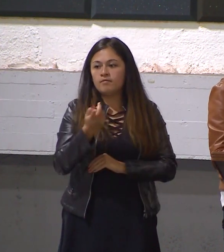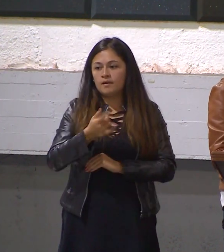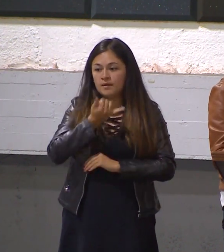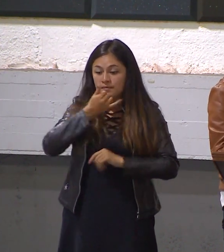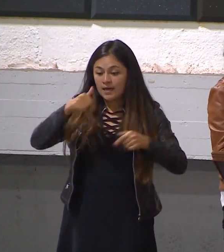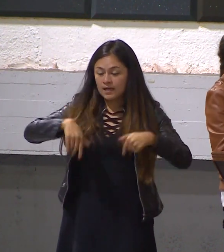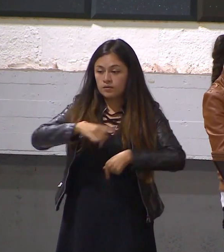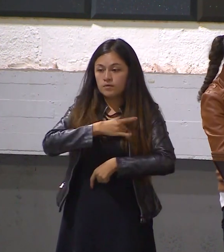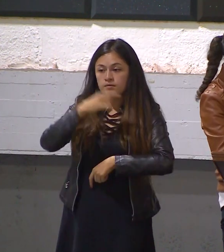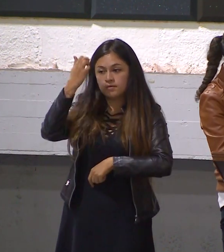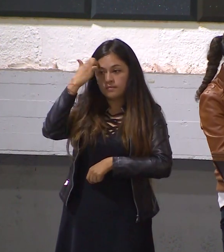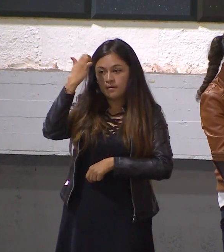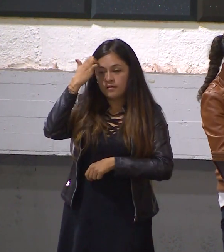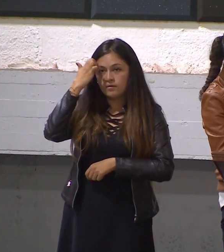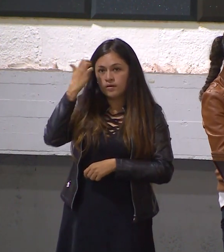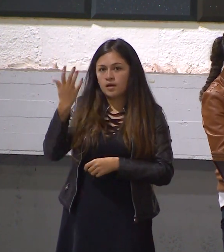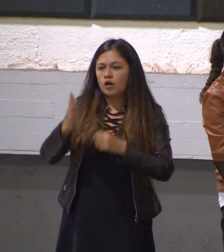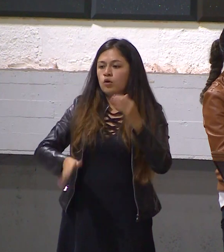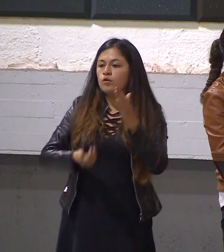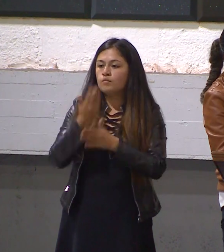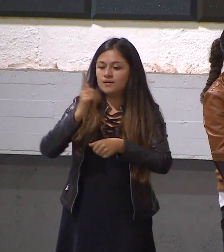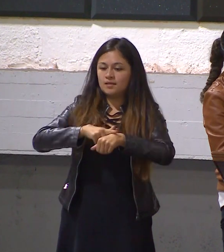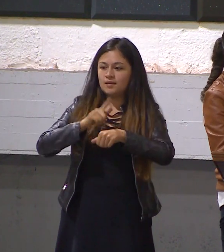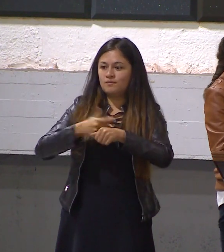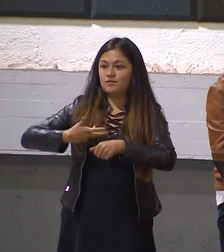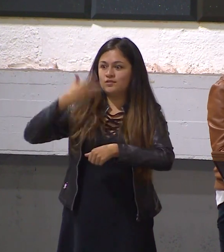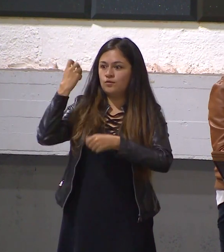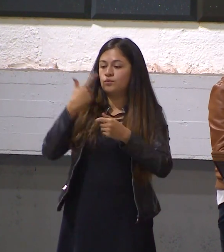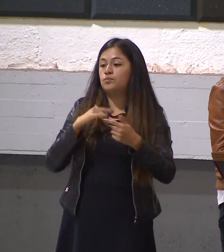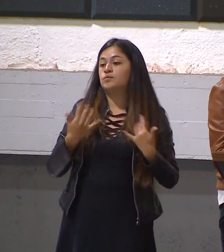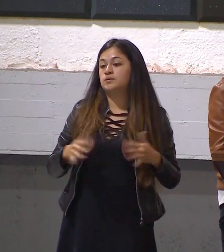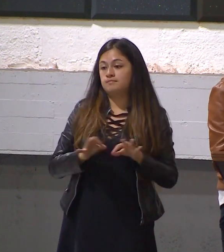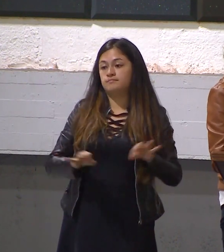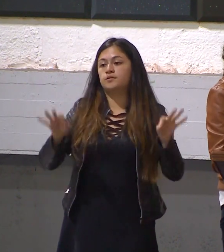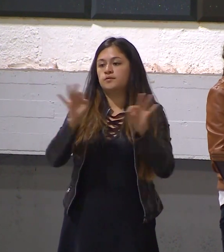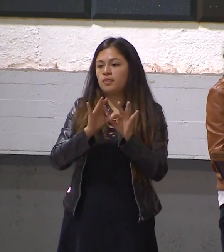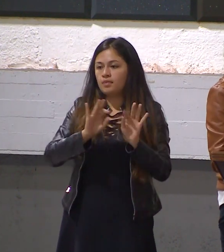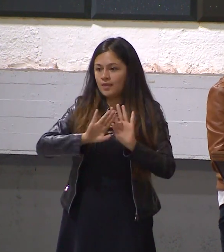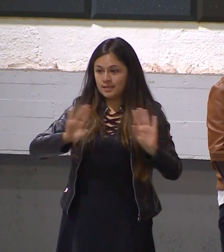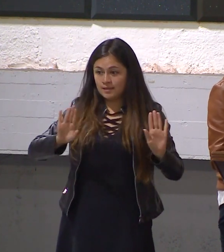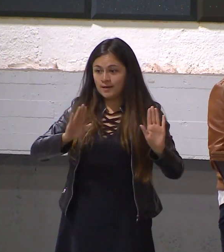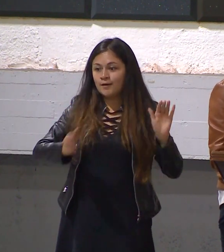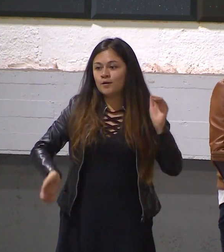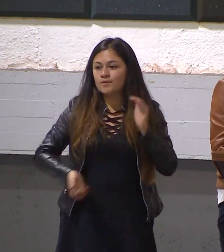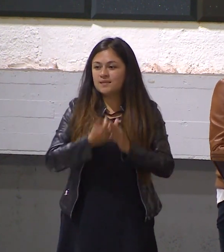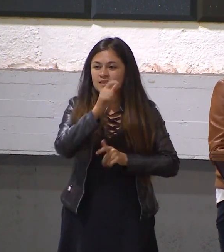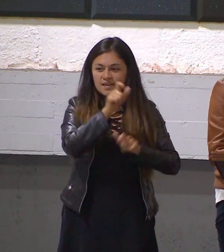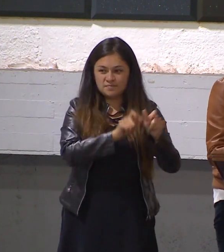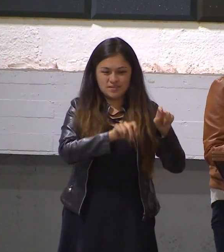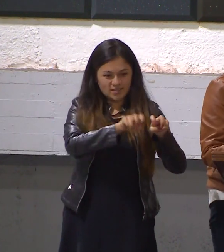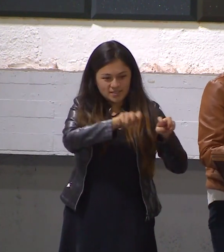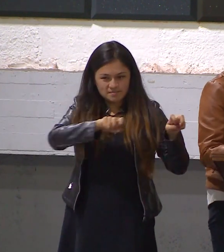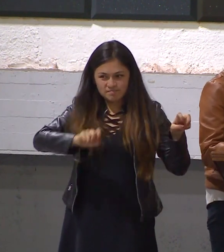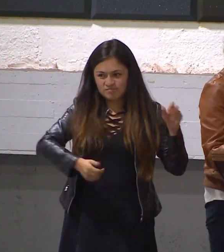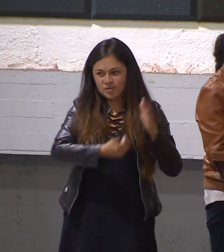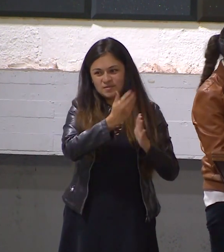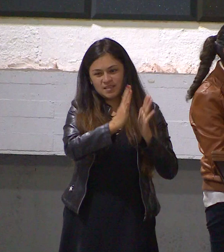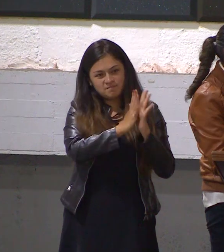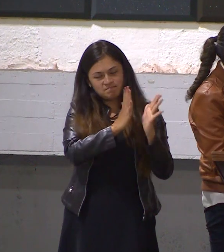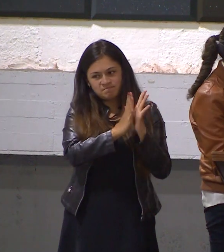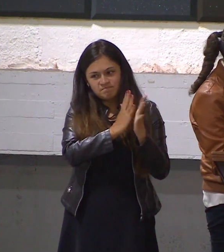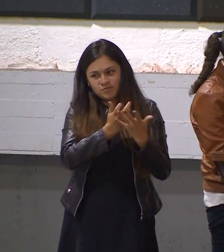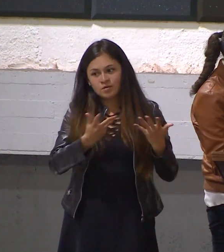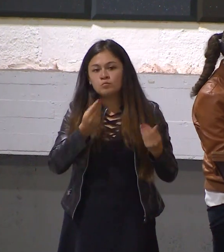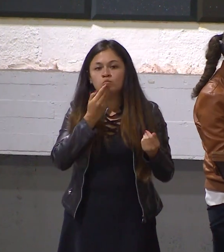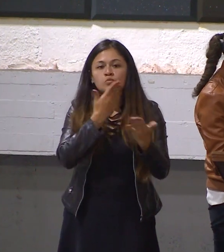pues un momento histórico importante sin más preámbulos vamos a escuchar a los maestros muchas gracias por estar acá y espero